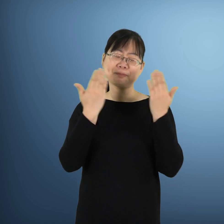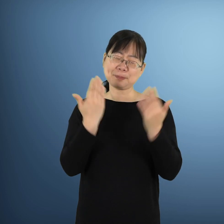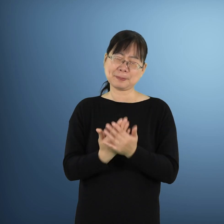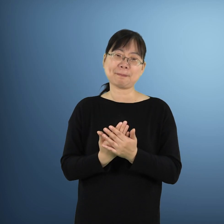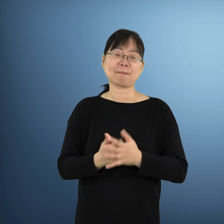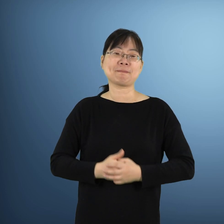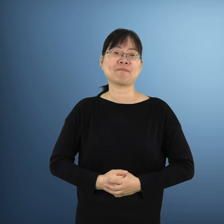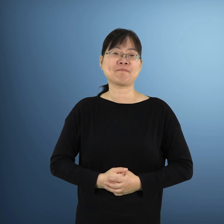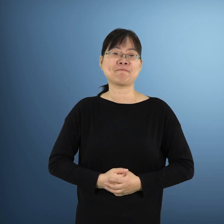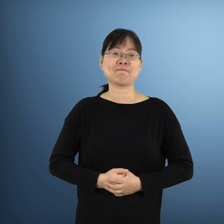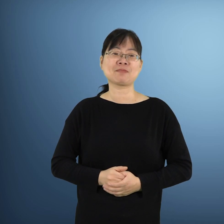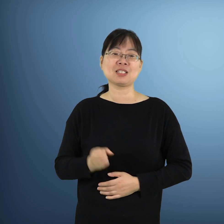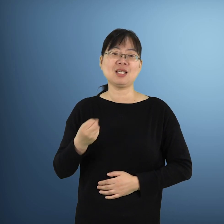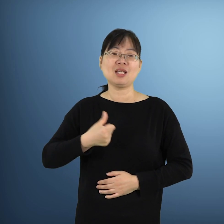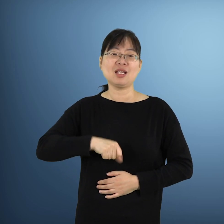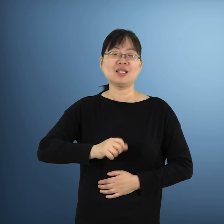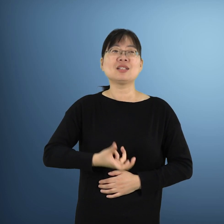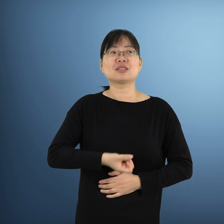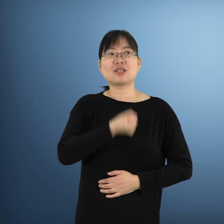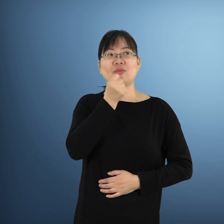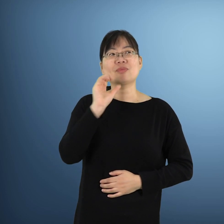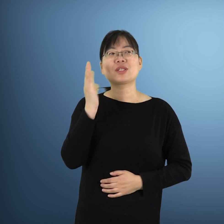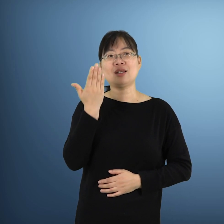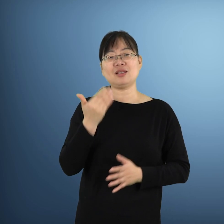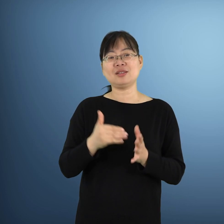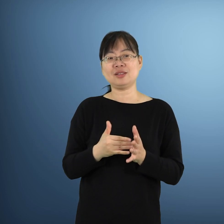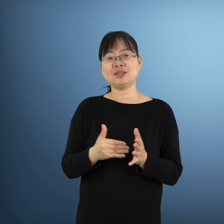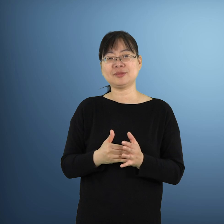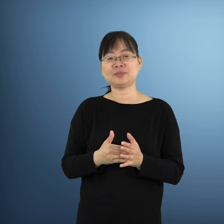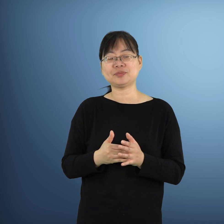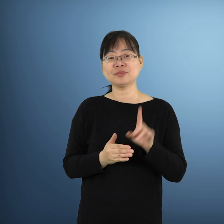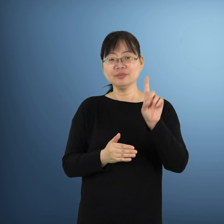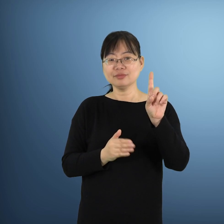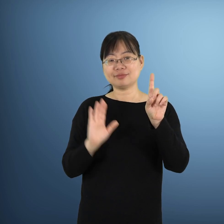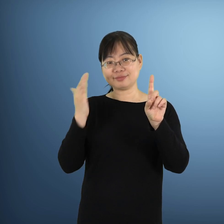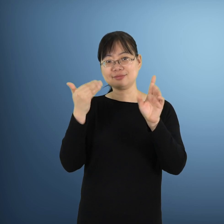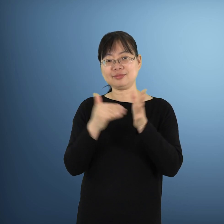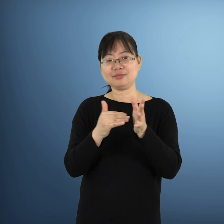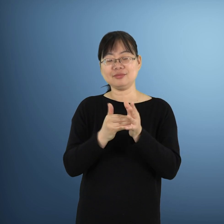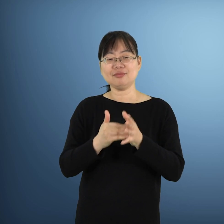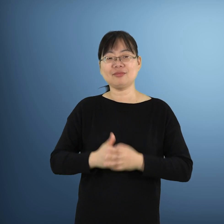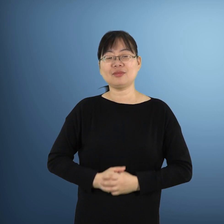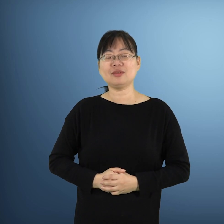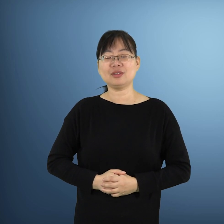것들이 다시 그 아들의 것이 되는 거예요. 이게 하나가 되는 거죠.